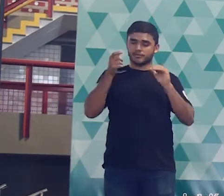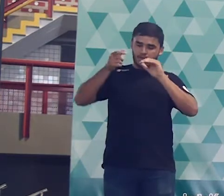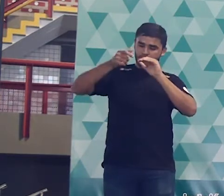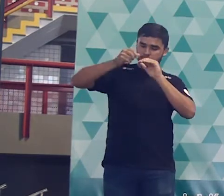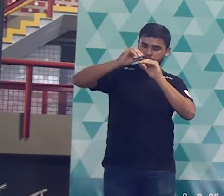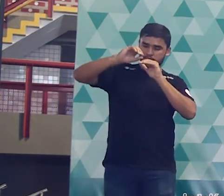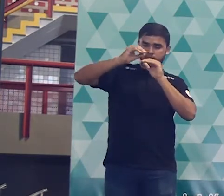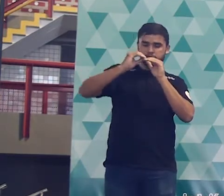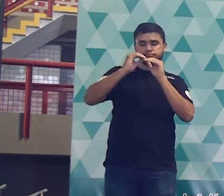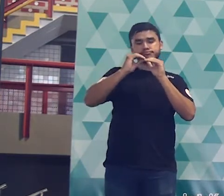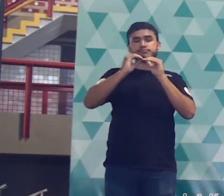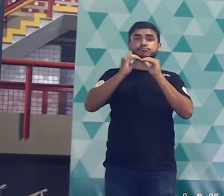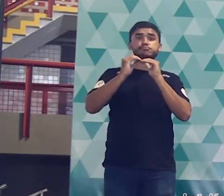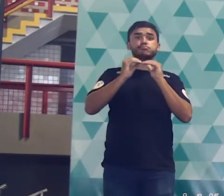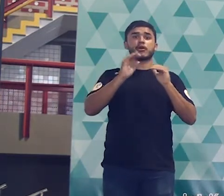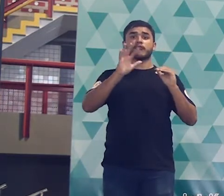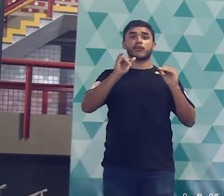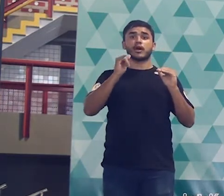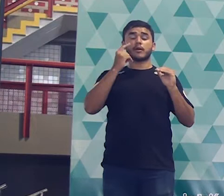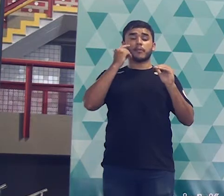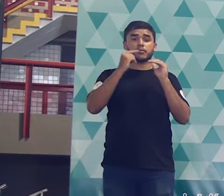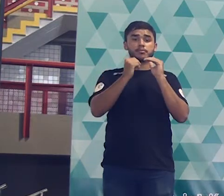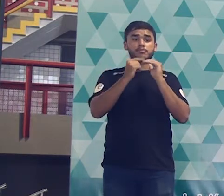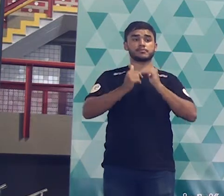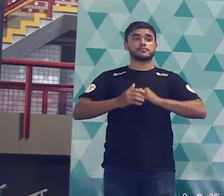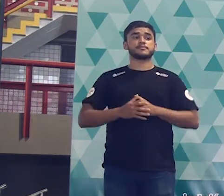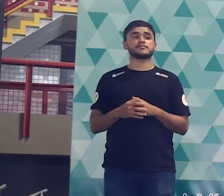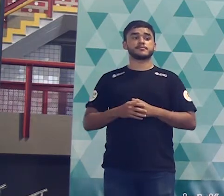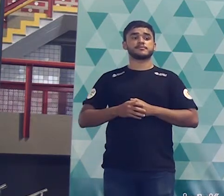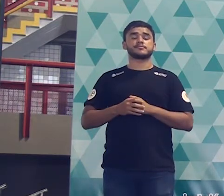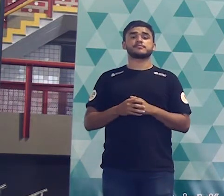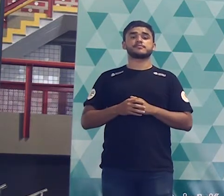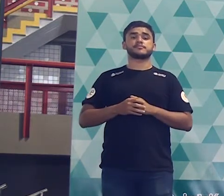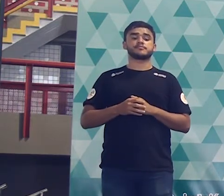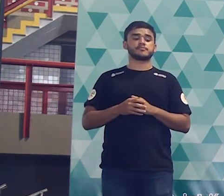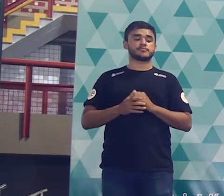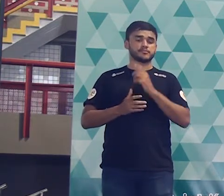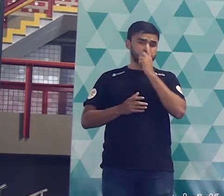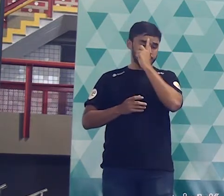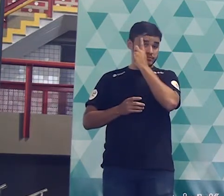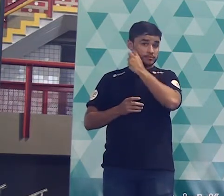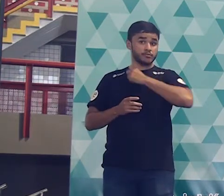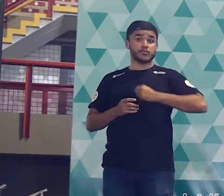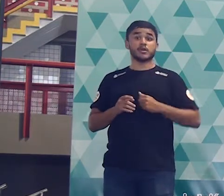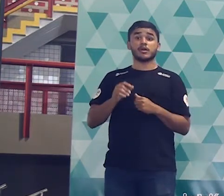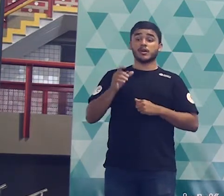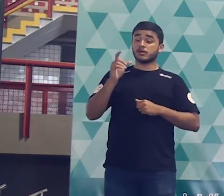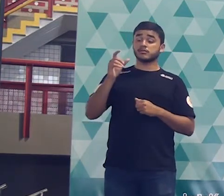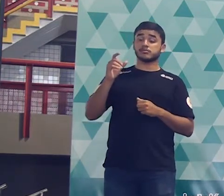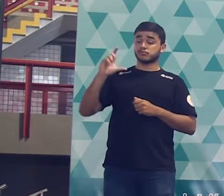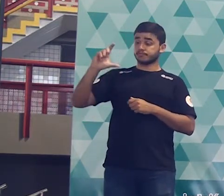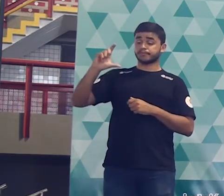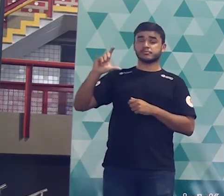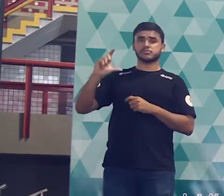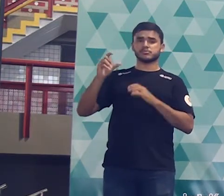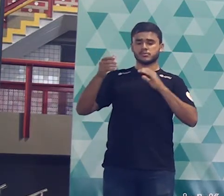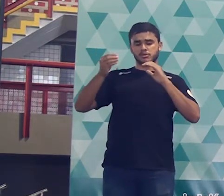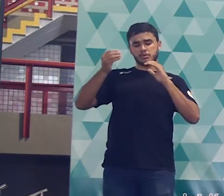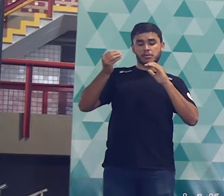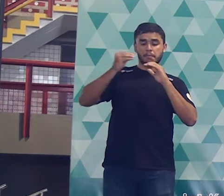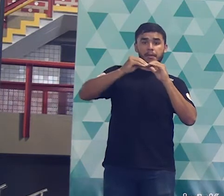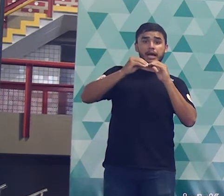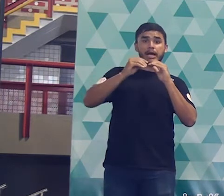acetona, colocou no algodão, passou na unha. Quando essa acetona ela bate na tua